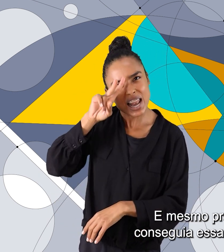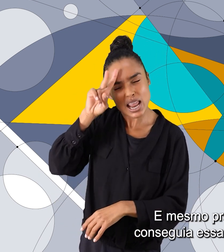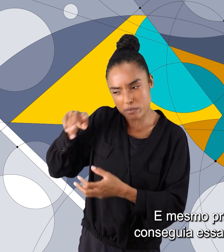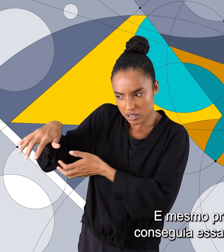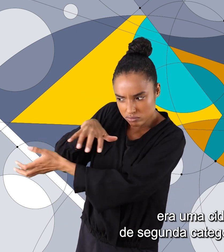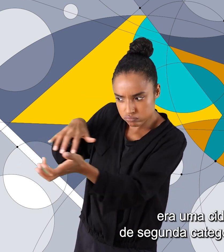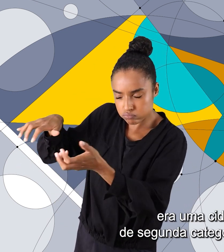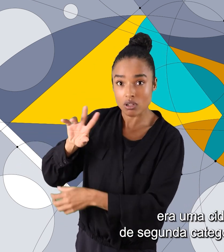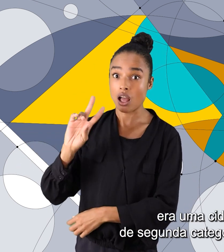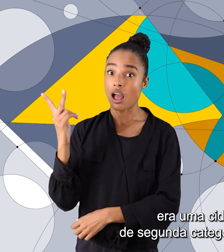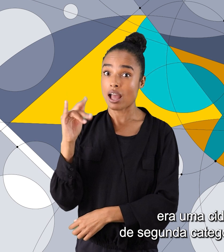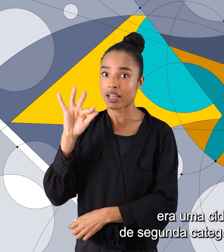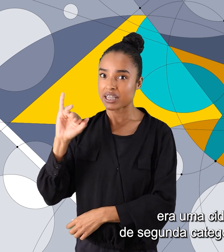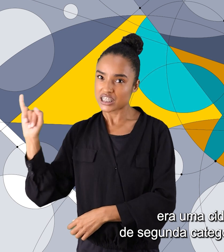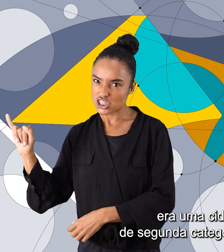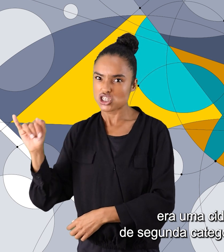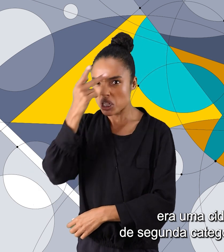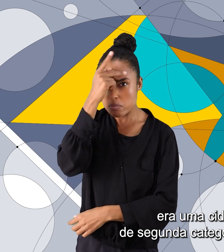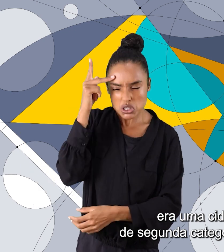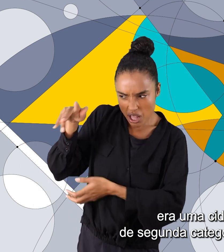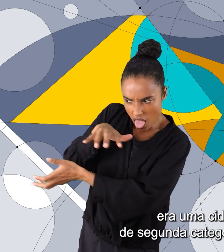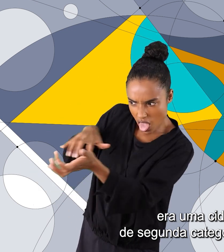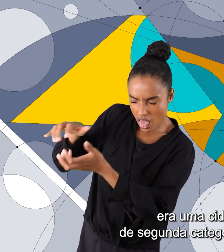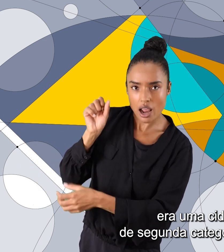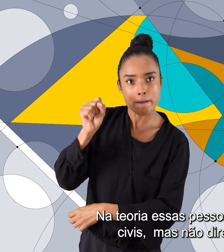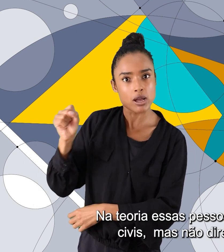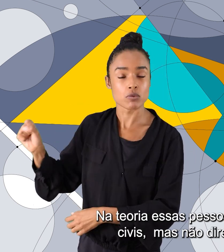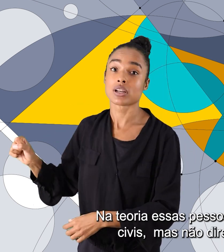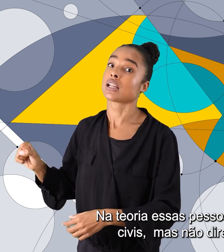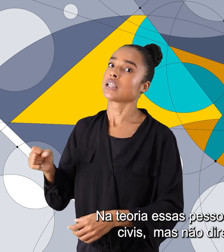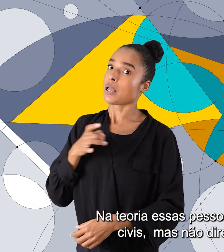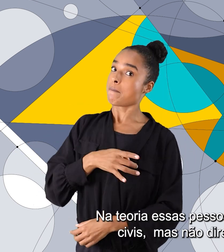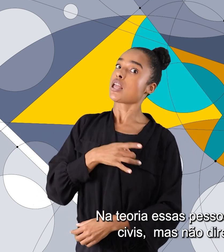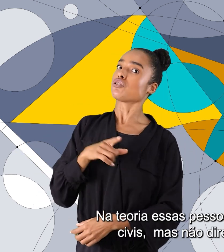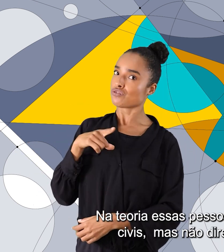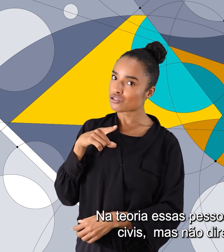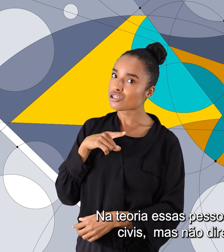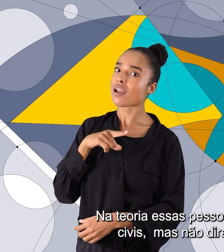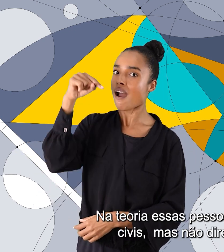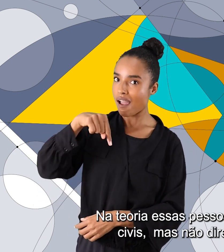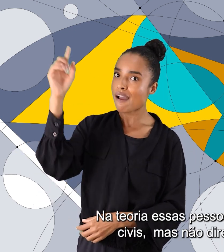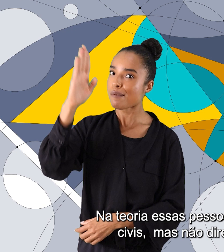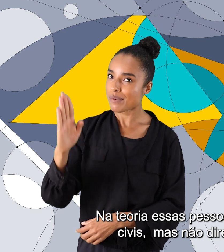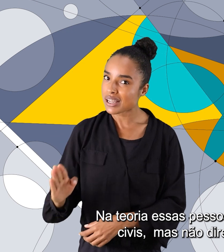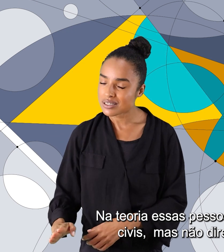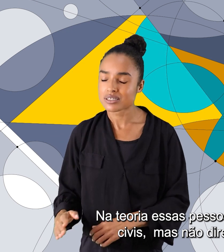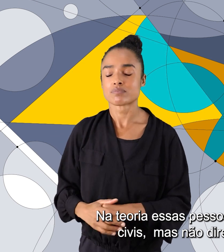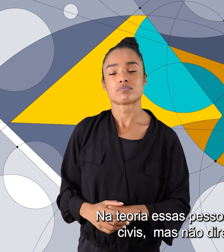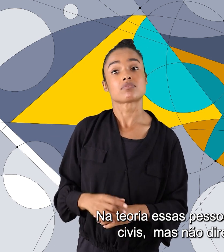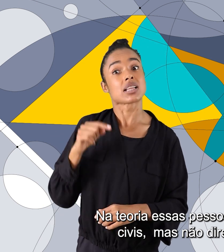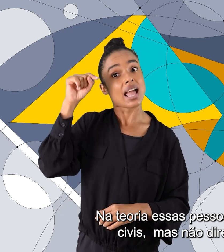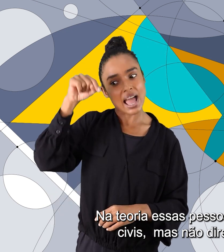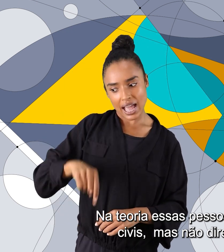essa cidadania, era uma cidadania de segunda categoria também. Na teoria, essas pessoas tinham direitos civis, mas